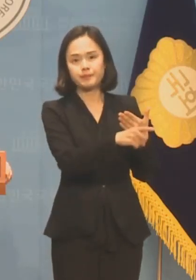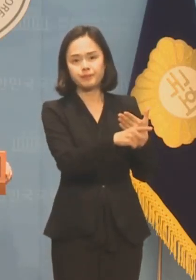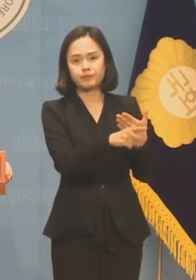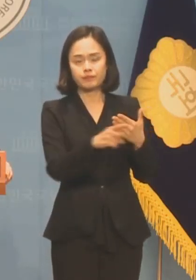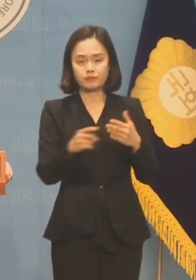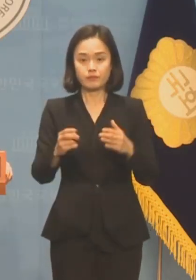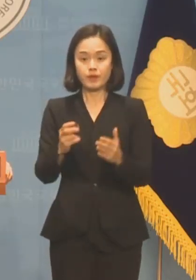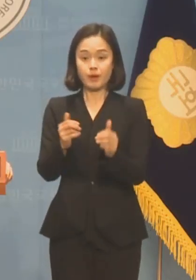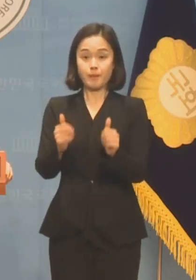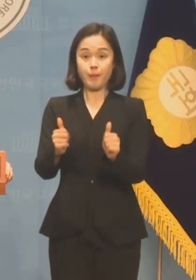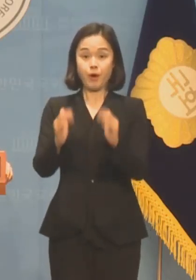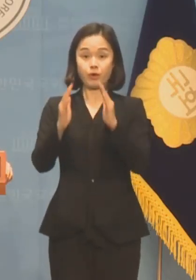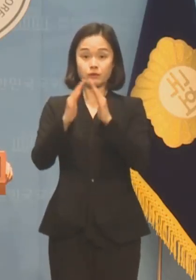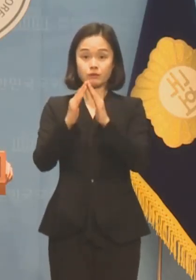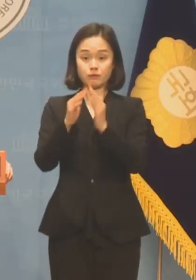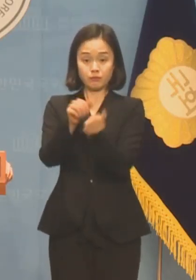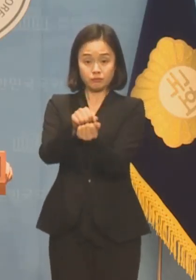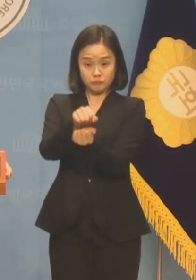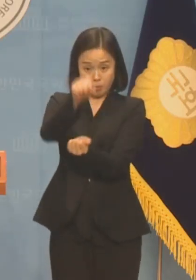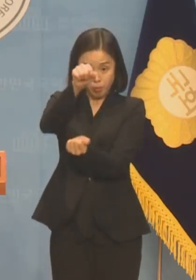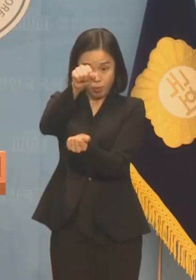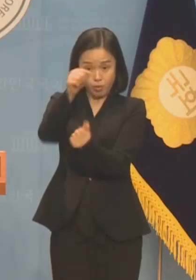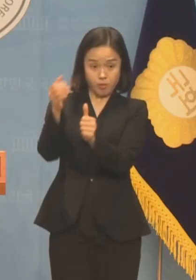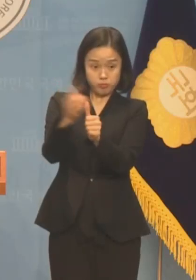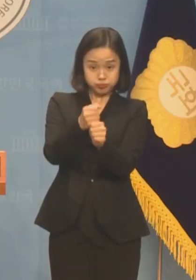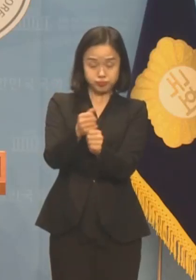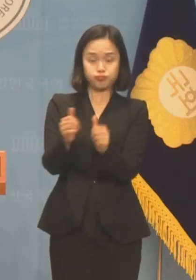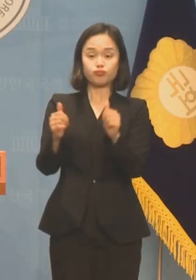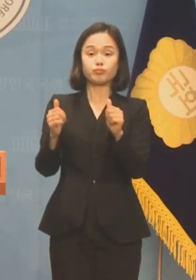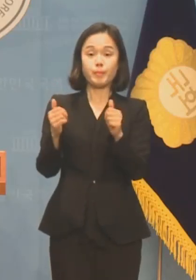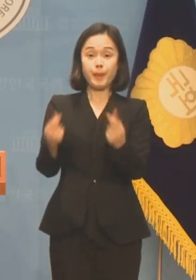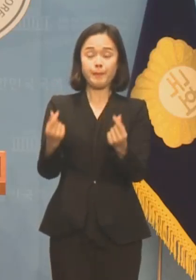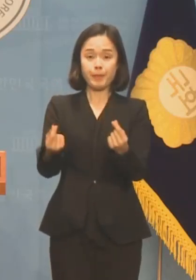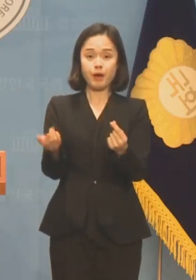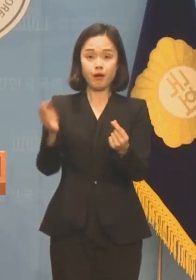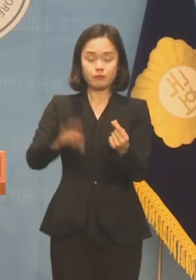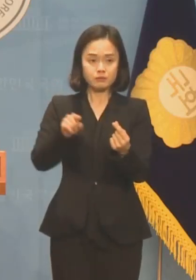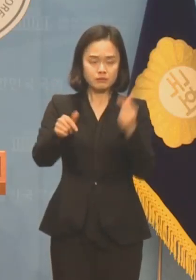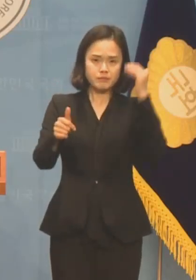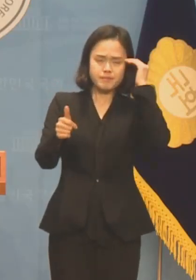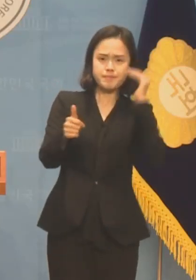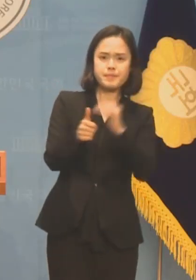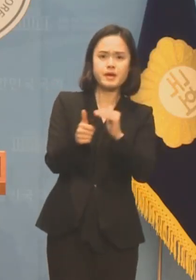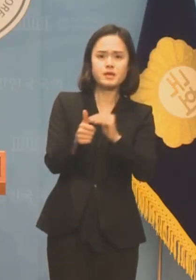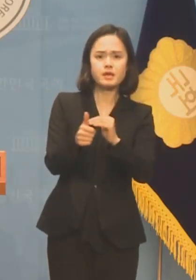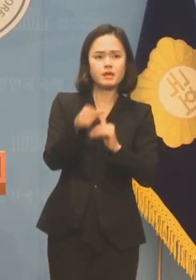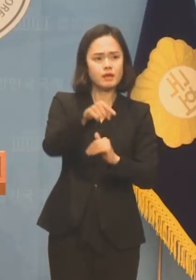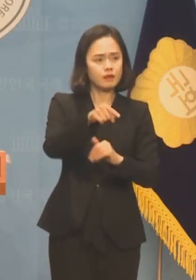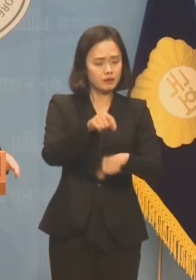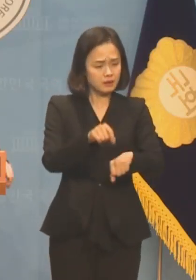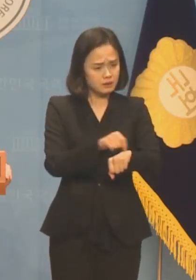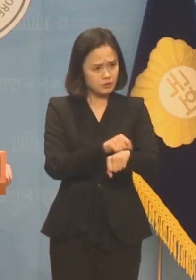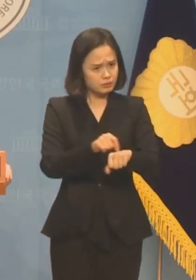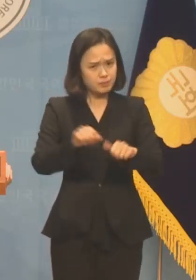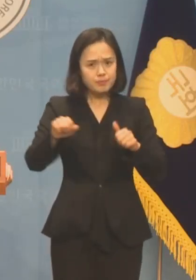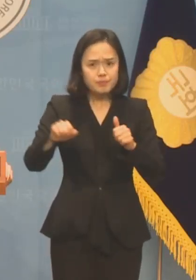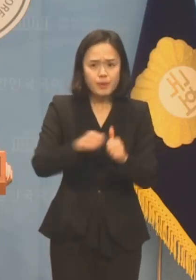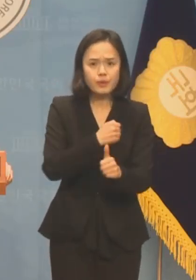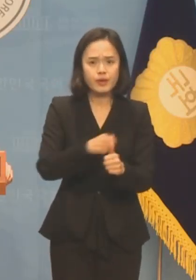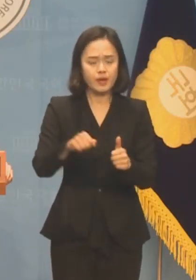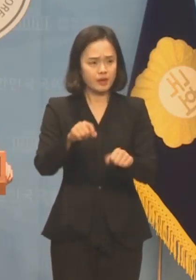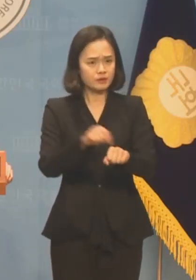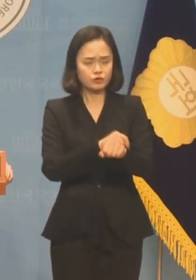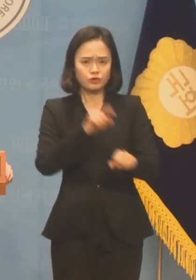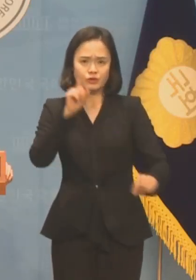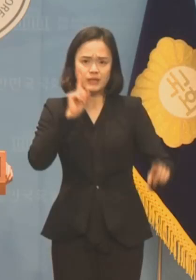것은 다중의 위력 또는 다중의 집합에 의한 특수폭행, 특수상해, 특수공무집행 방해